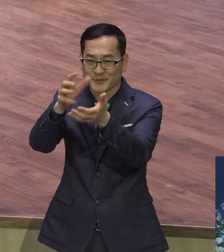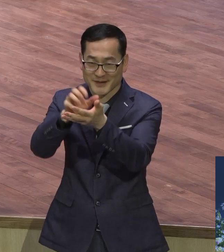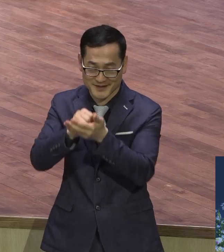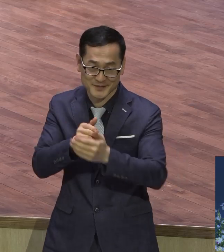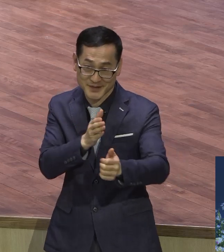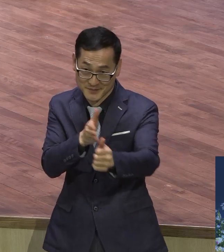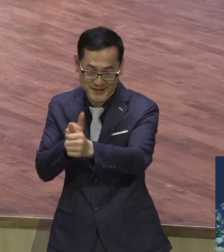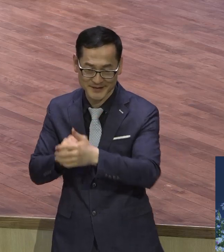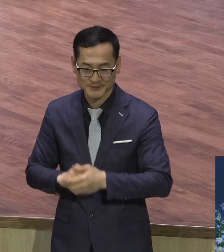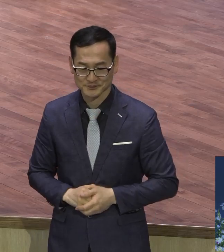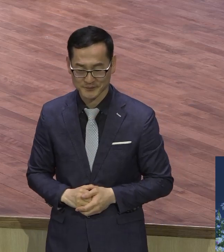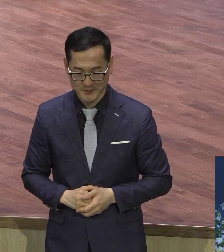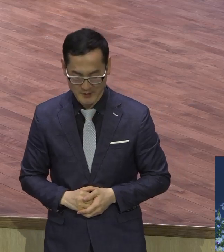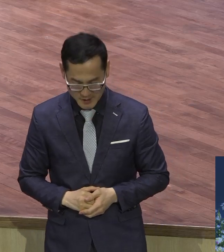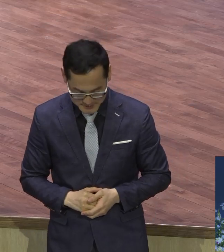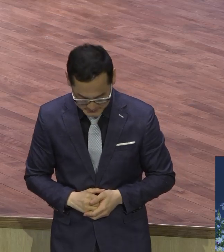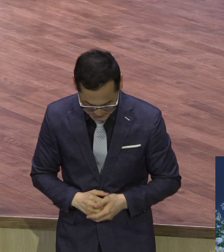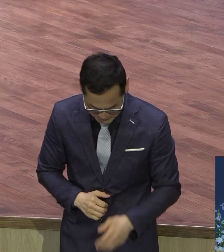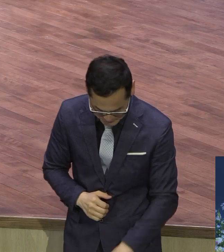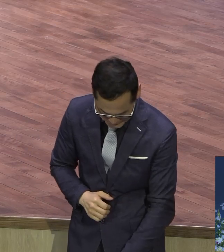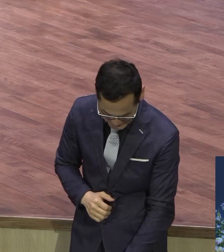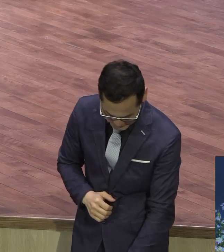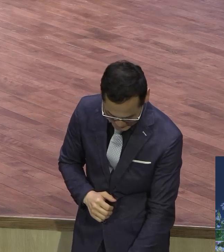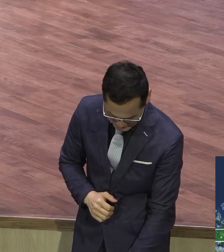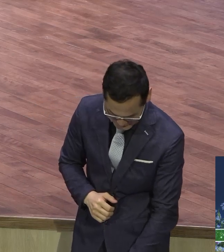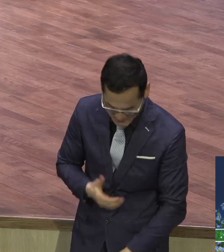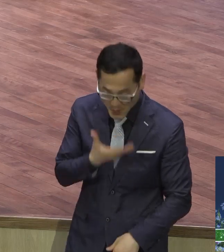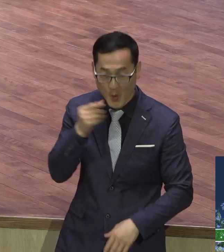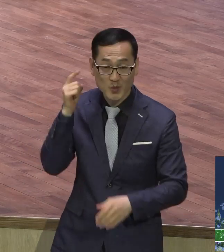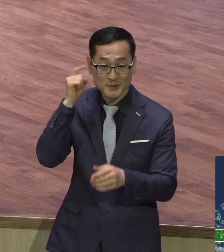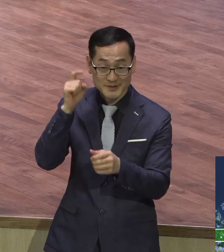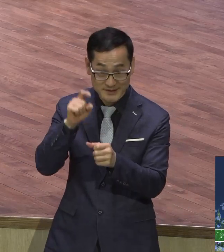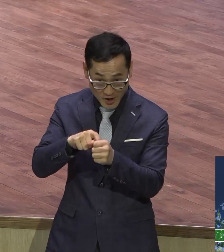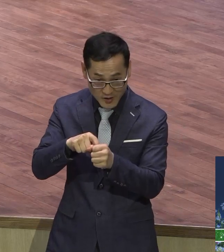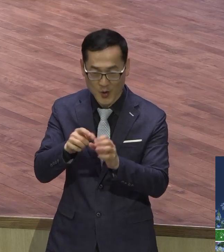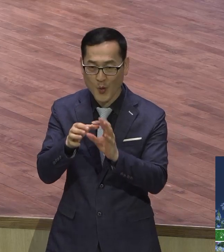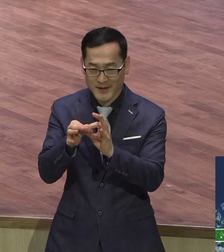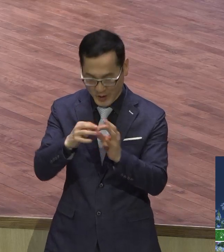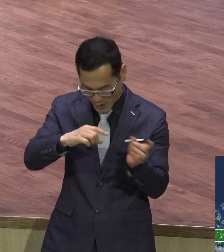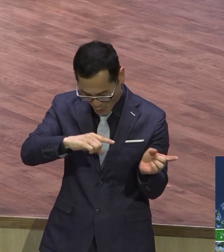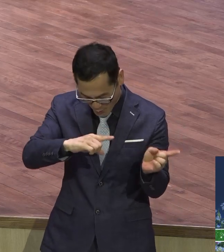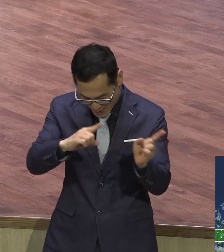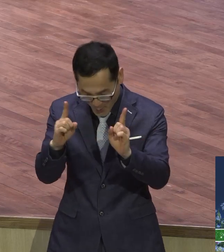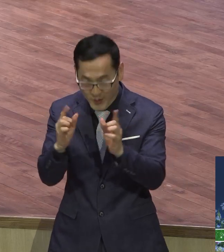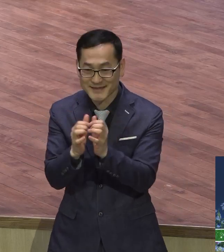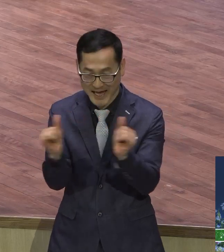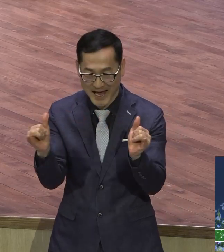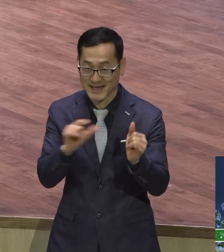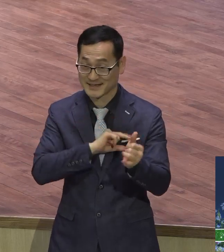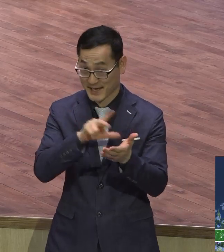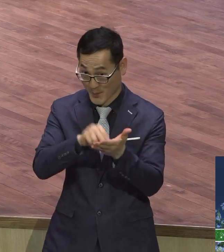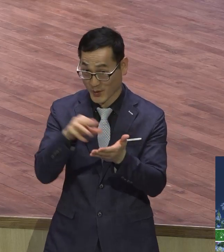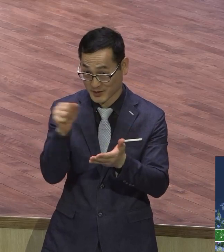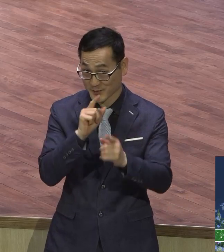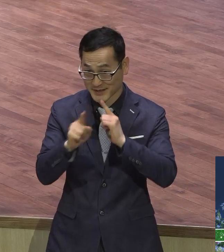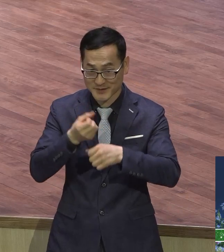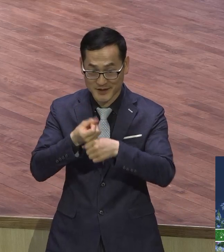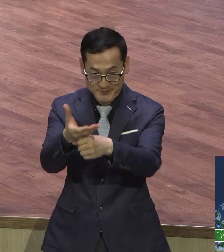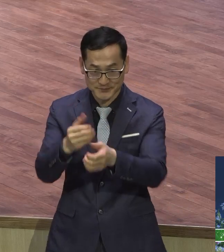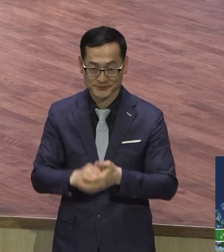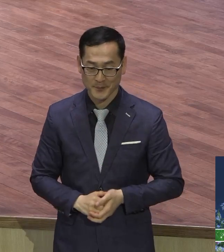관계 회복자라는 제목으로 말씀을 드립니다. 우리나라의 대표적인 수영선수 하면 모두 다